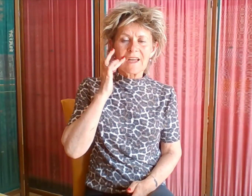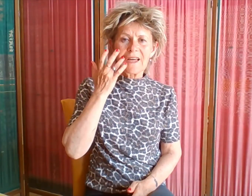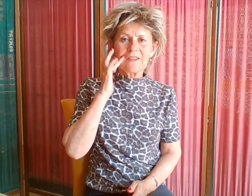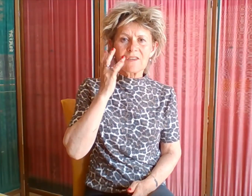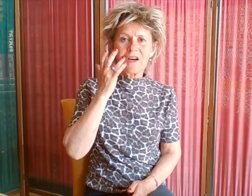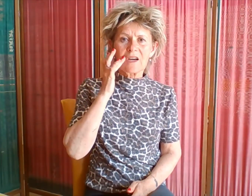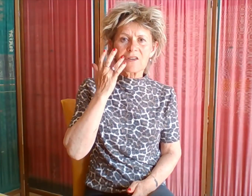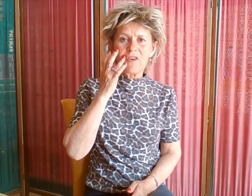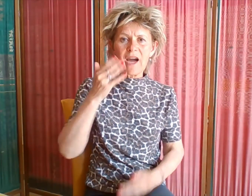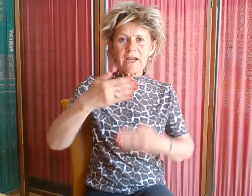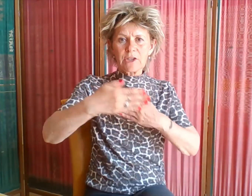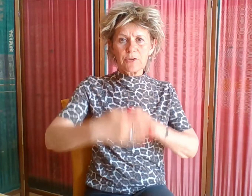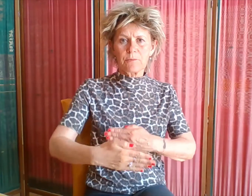Het aquarium.